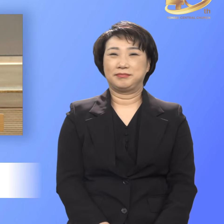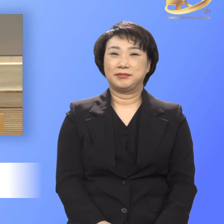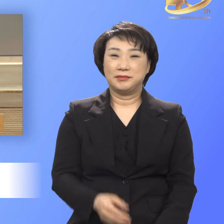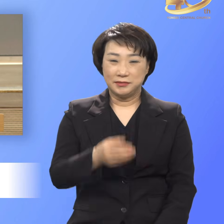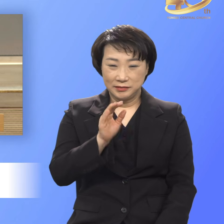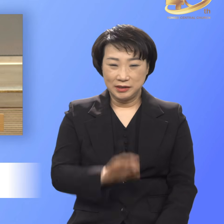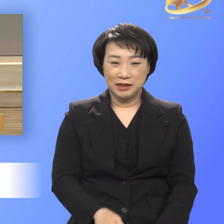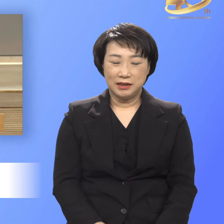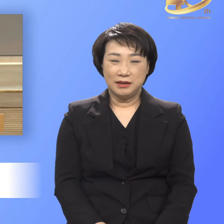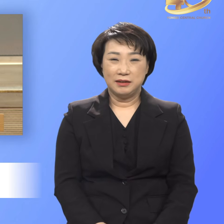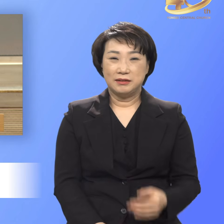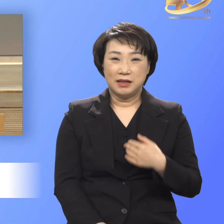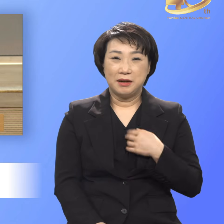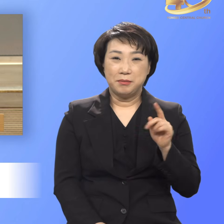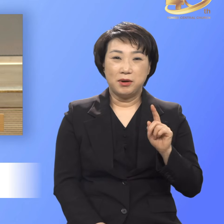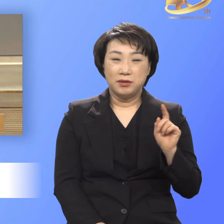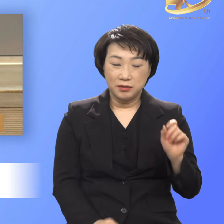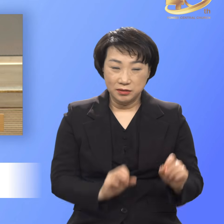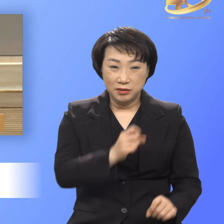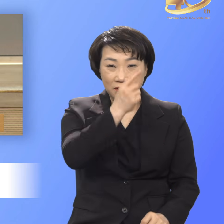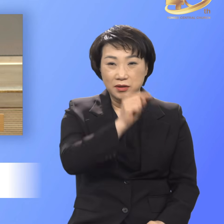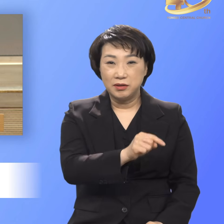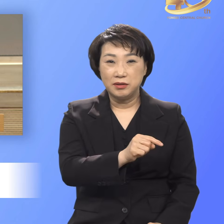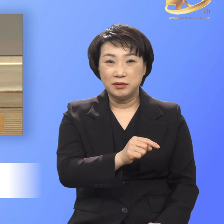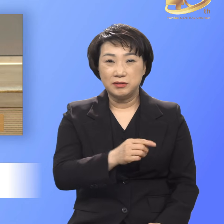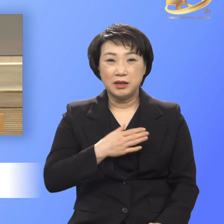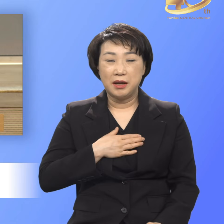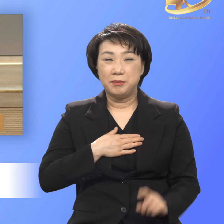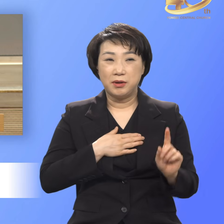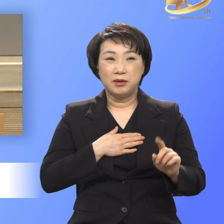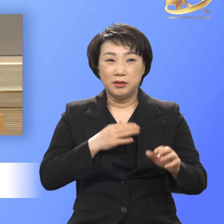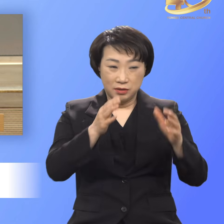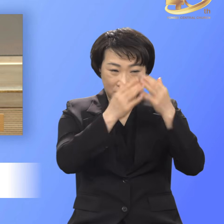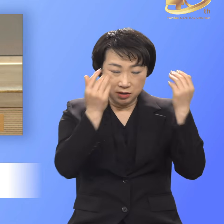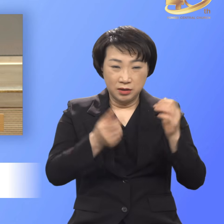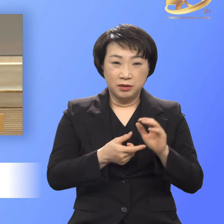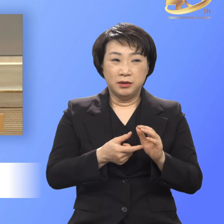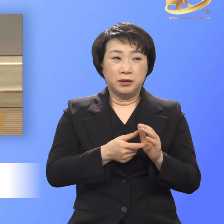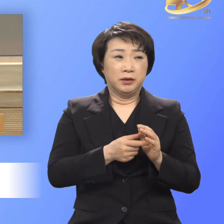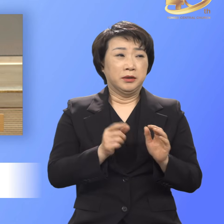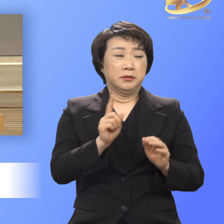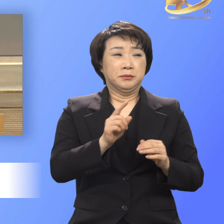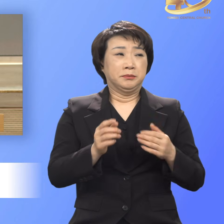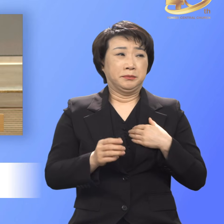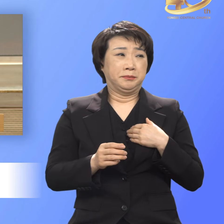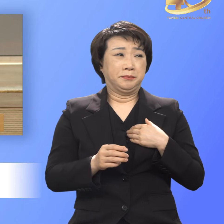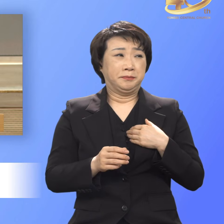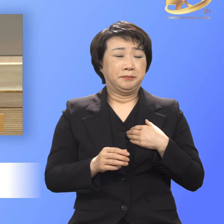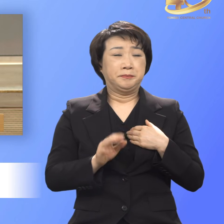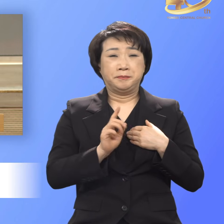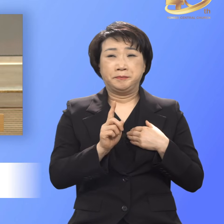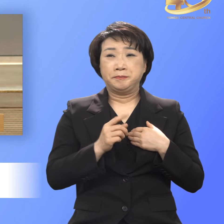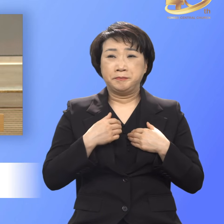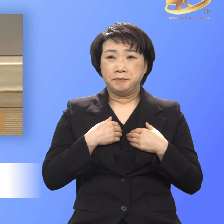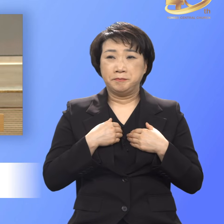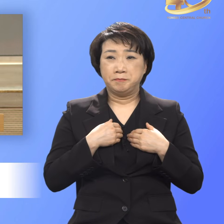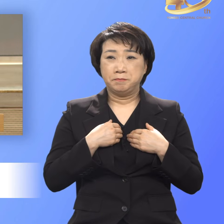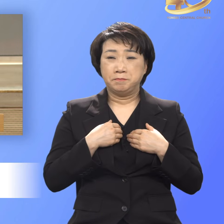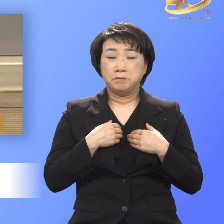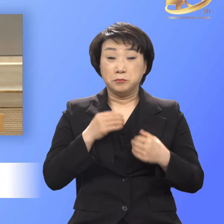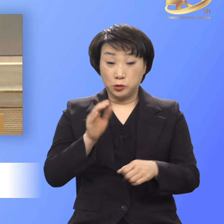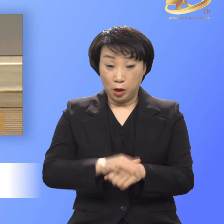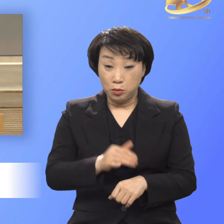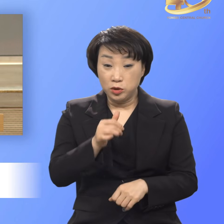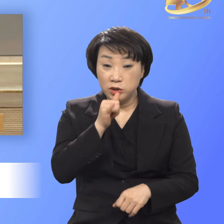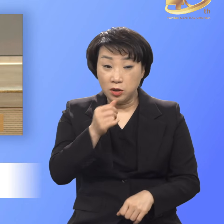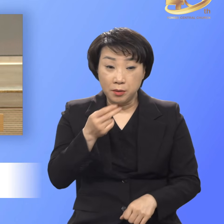그러나 나는 그것으로 함부로 여김을 당할 뿐 아니라 내가 그렇게 당해야 할